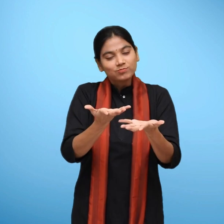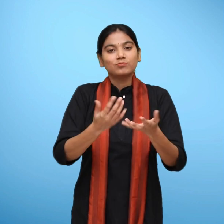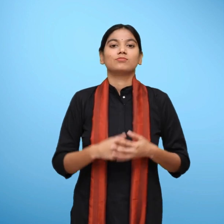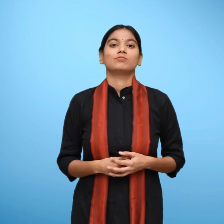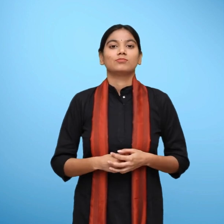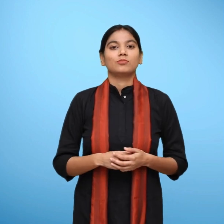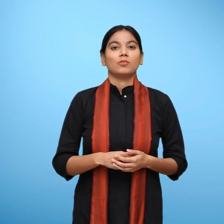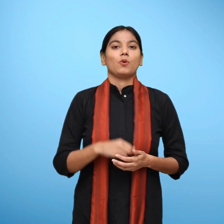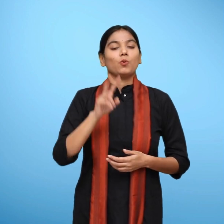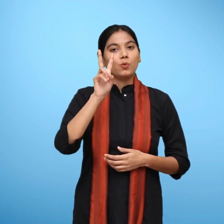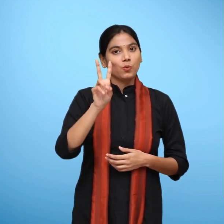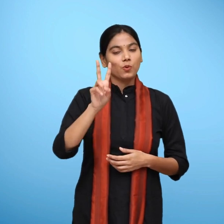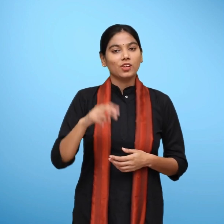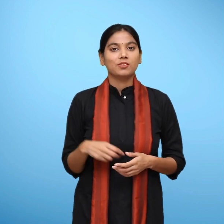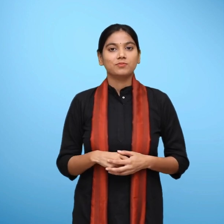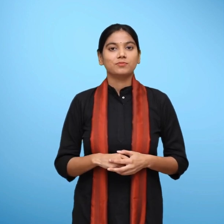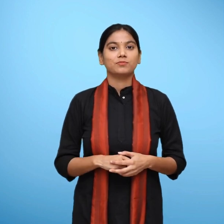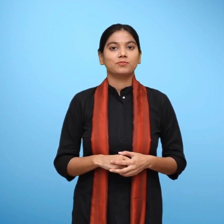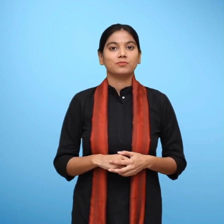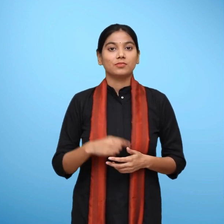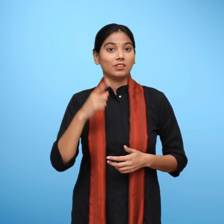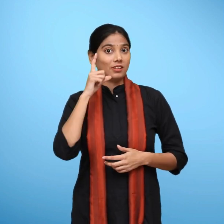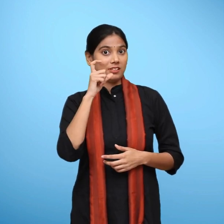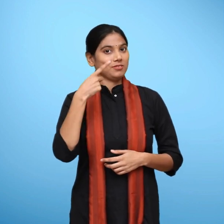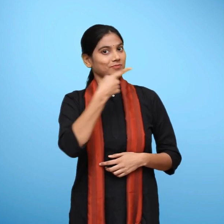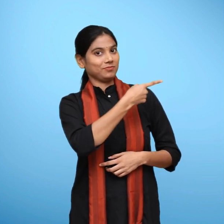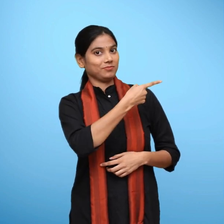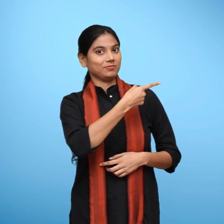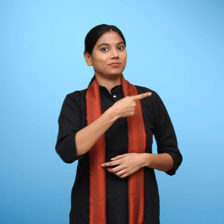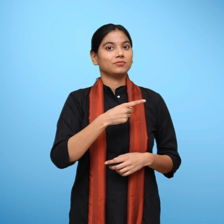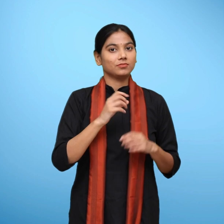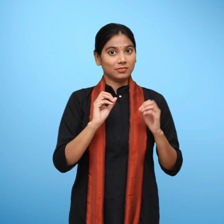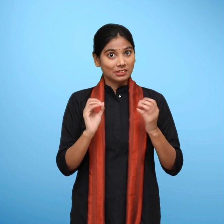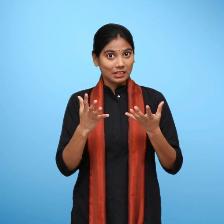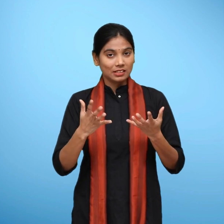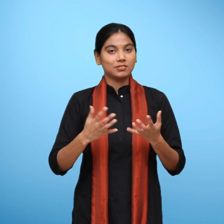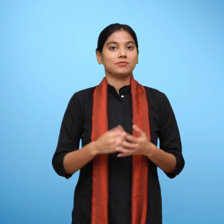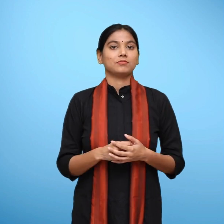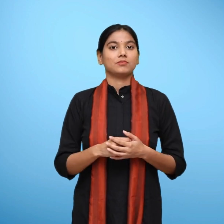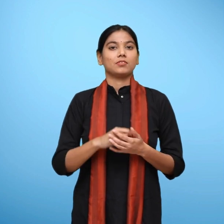बताइए दो द से शुरू होने वाले कुछ और शब्द